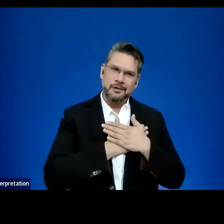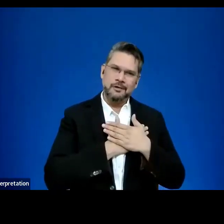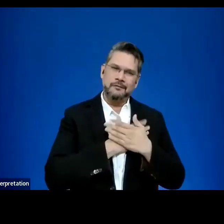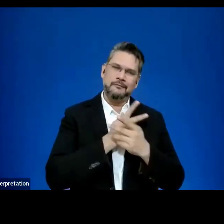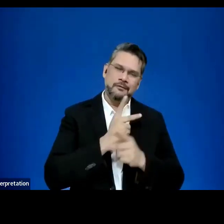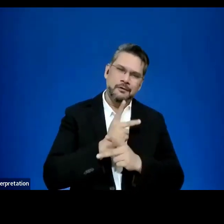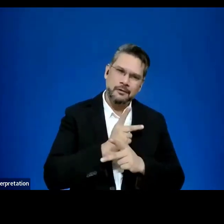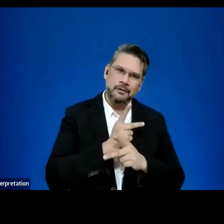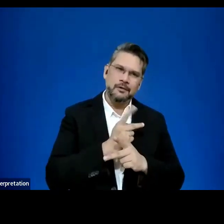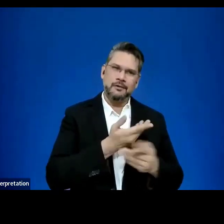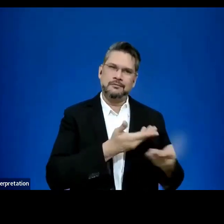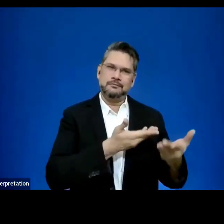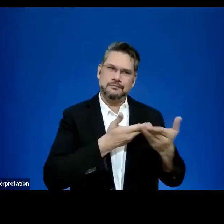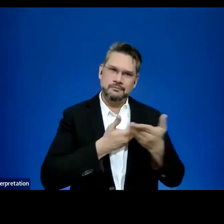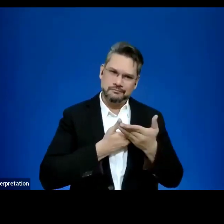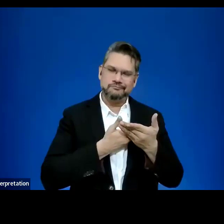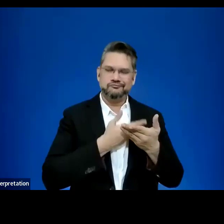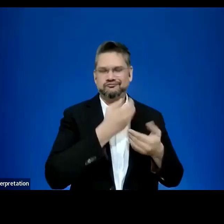他是一个非常